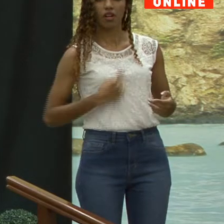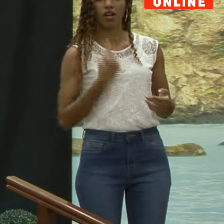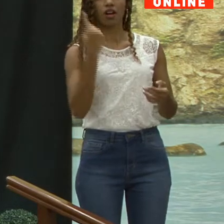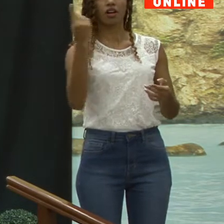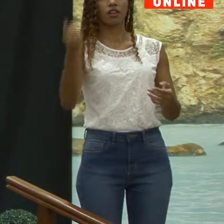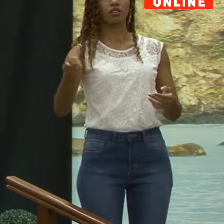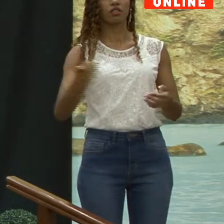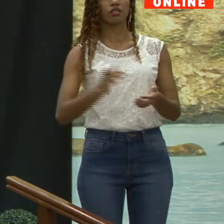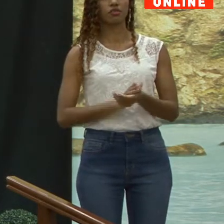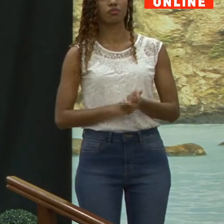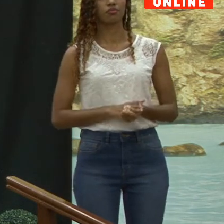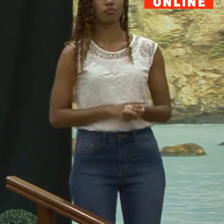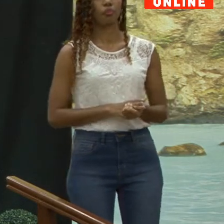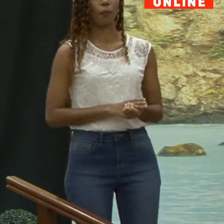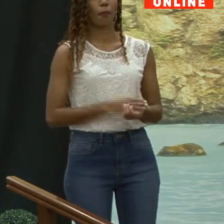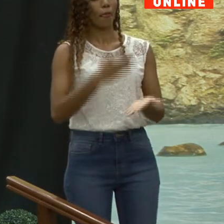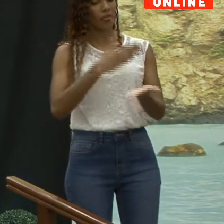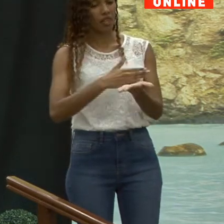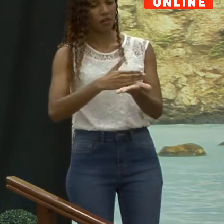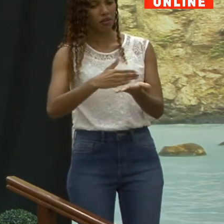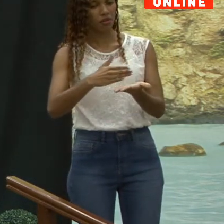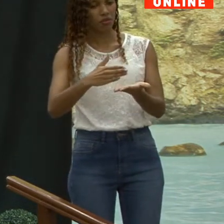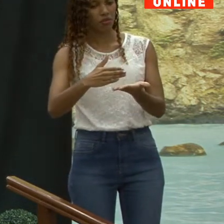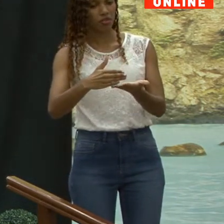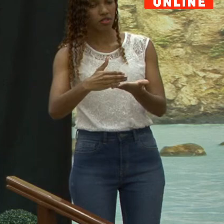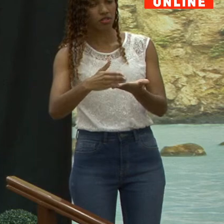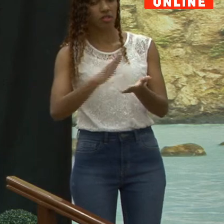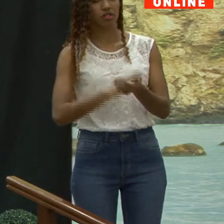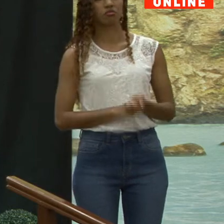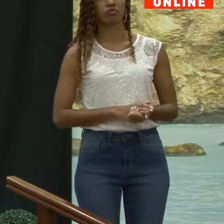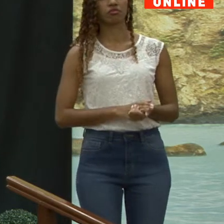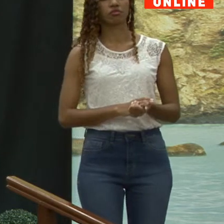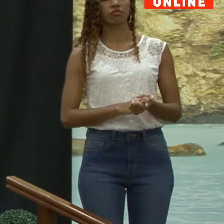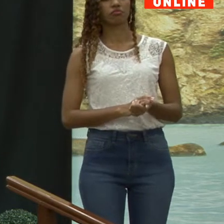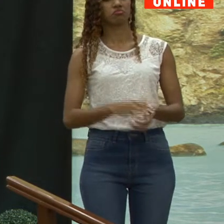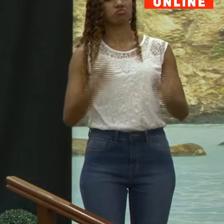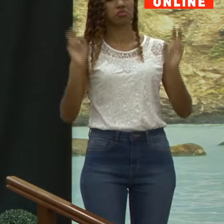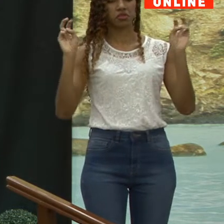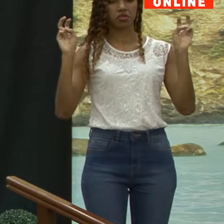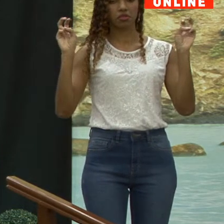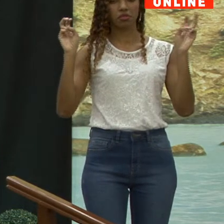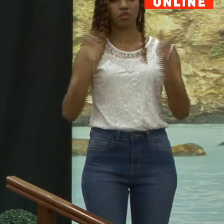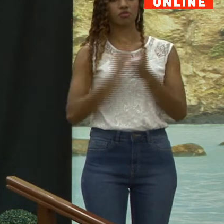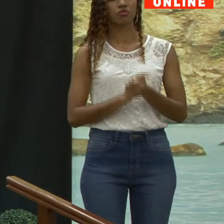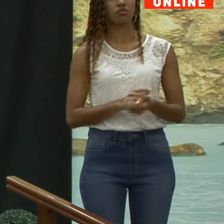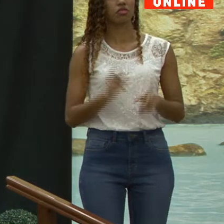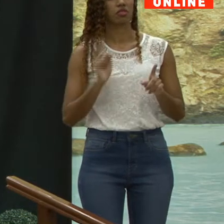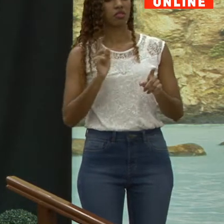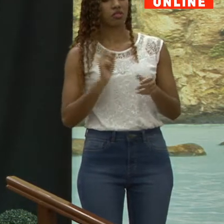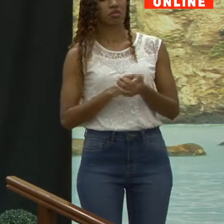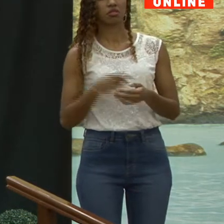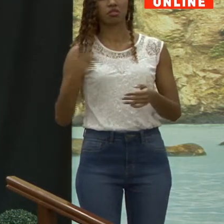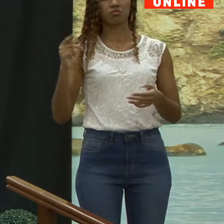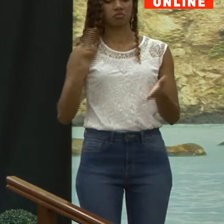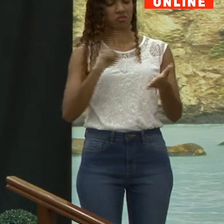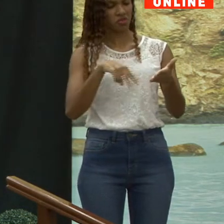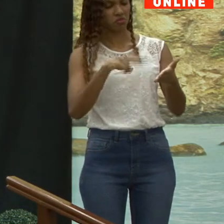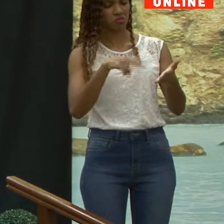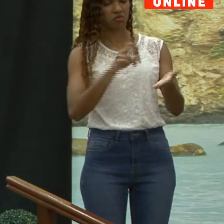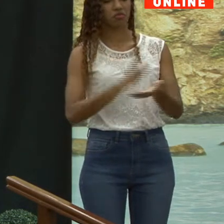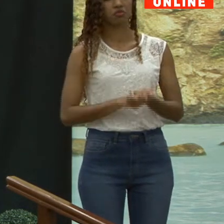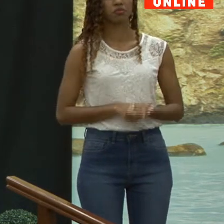para começar, nós vamos pegar uma mensagem temática, não é textual, mas eu quero, a